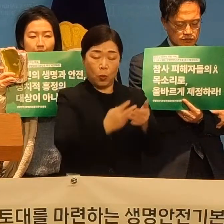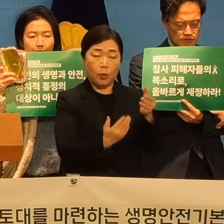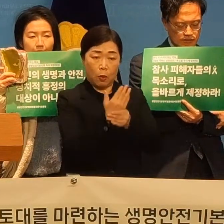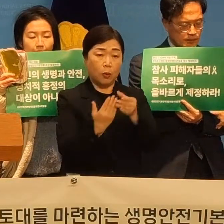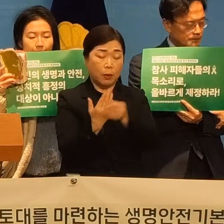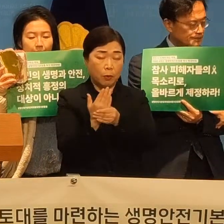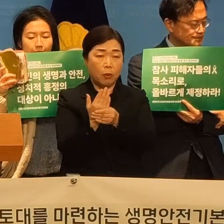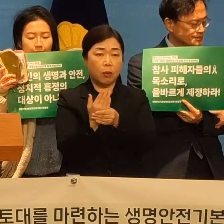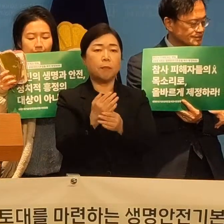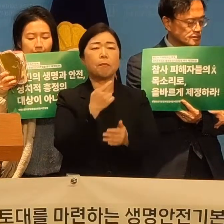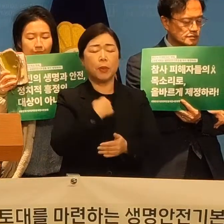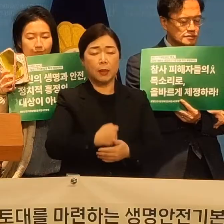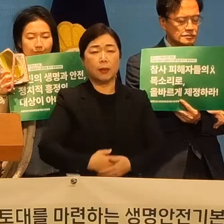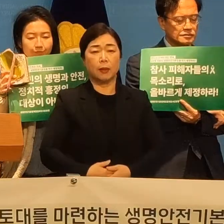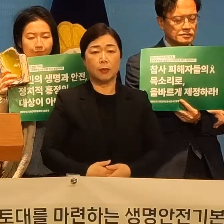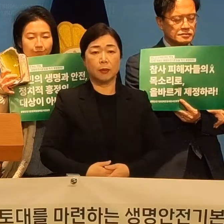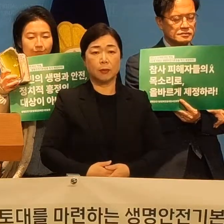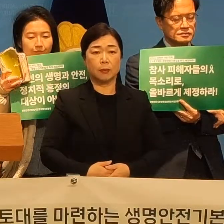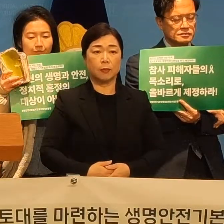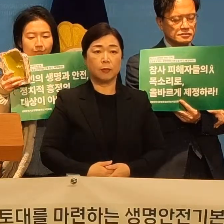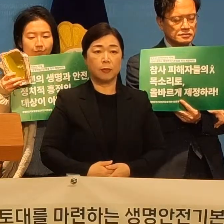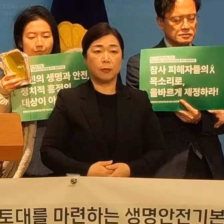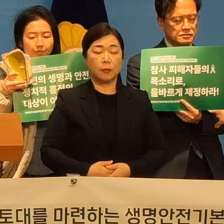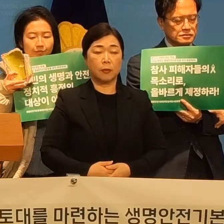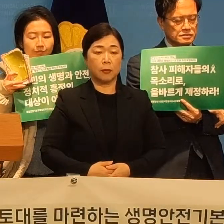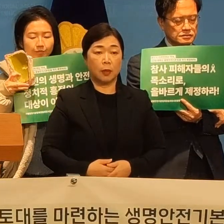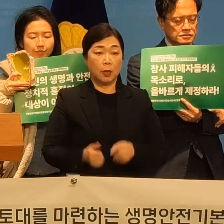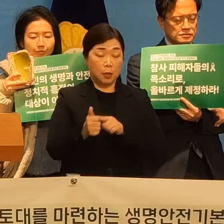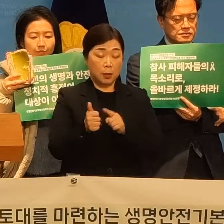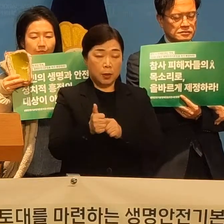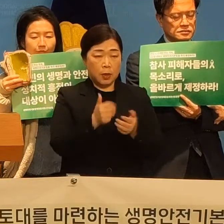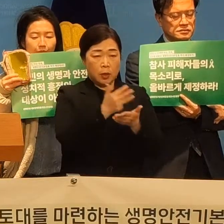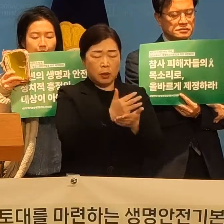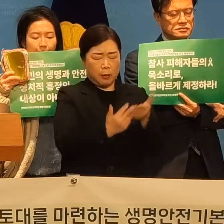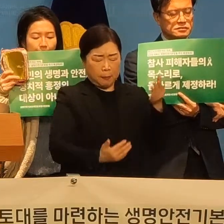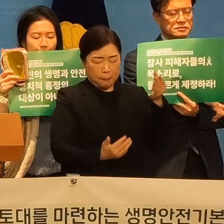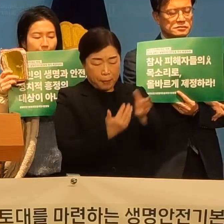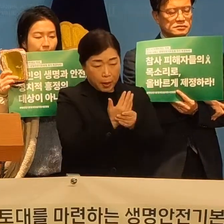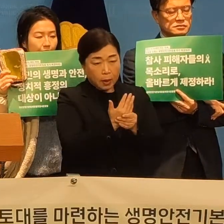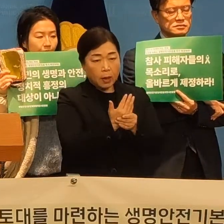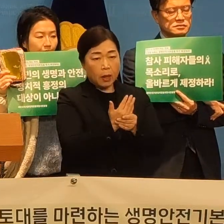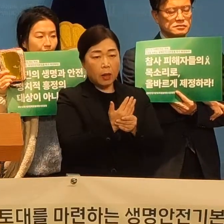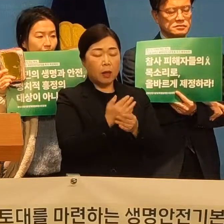저는 이태원 참사 유가족들의 절규를 생생히 기억하고 있습니다.